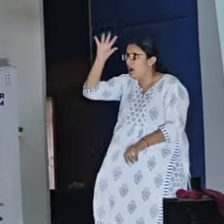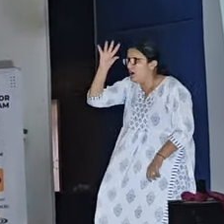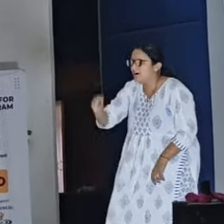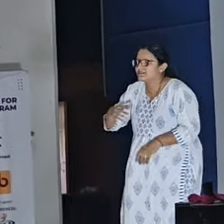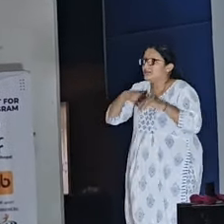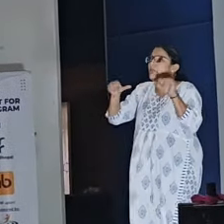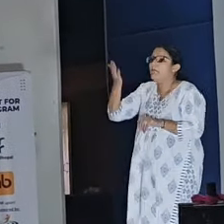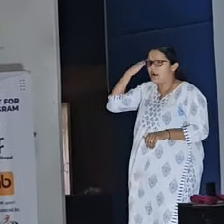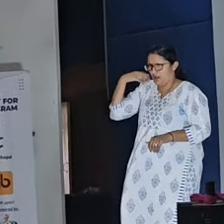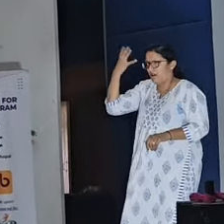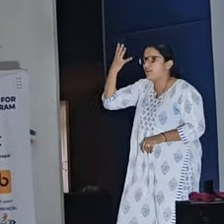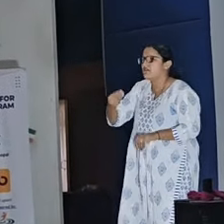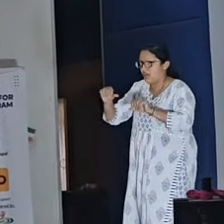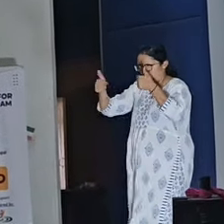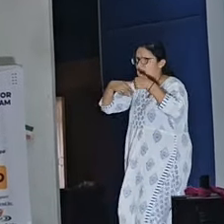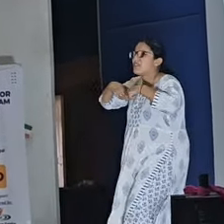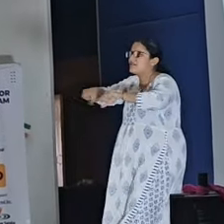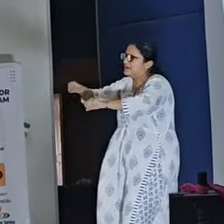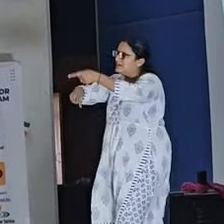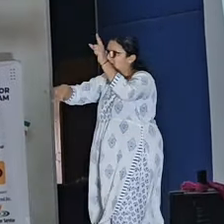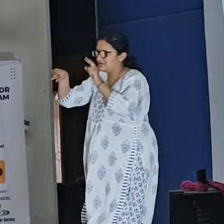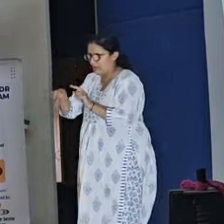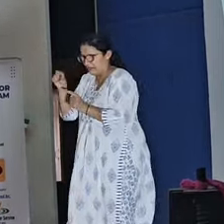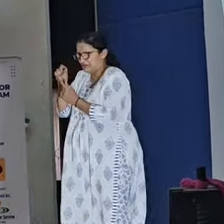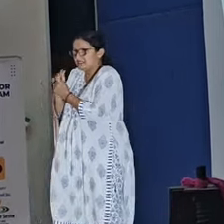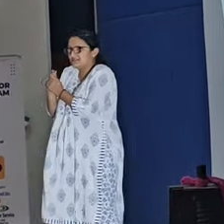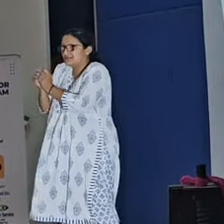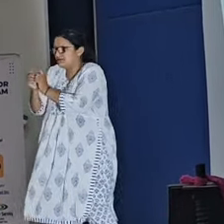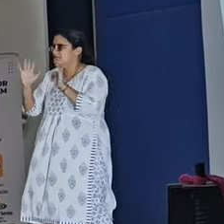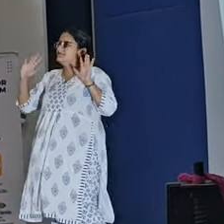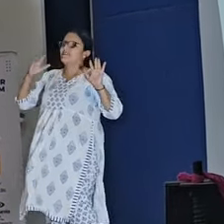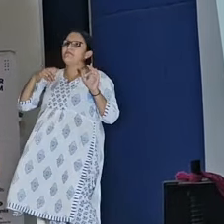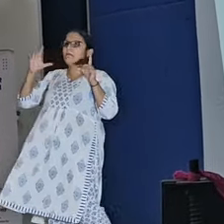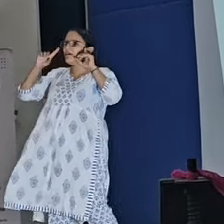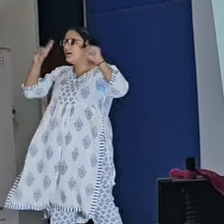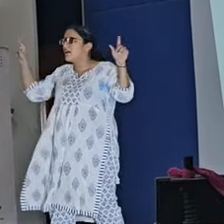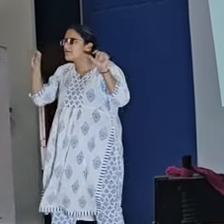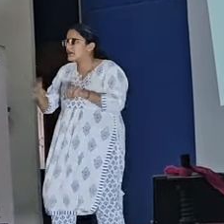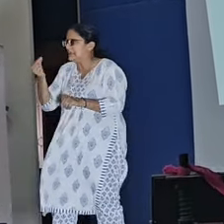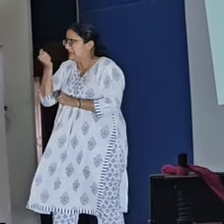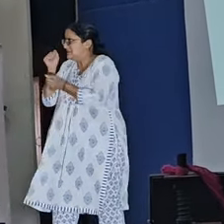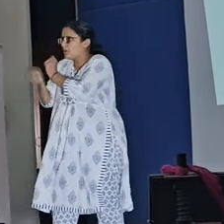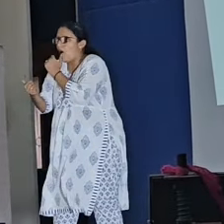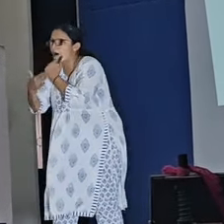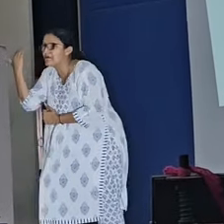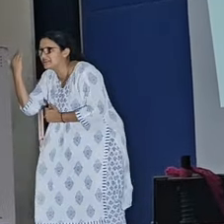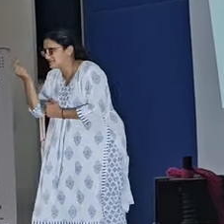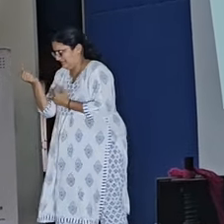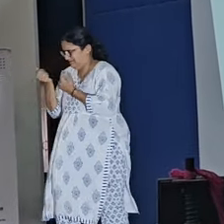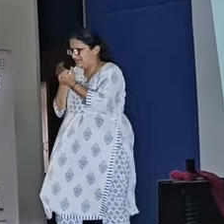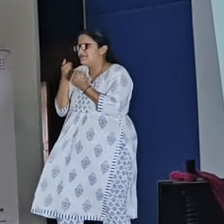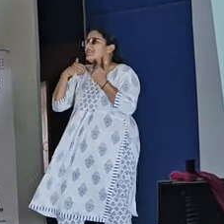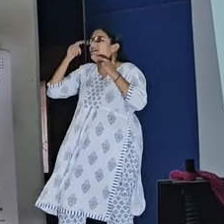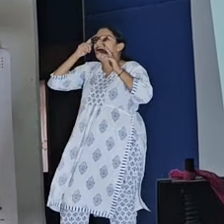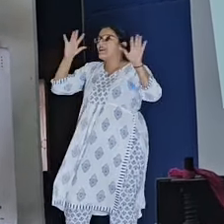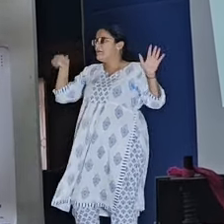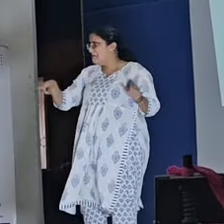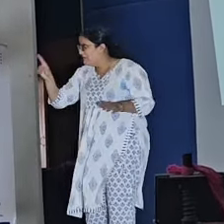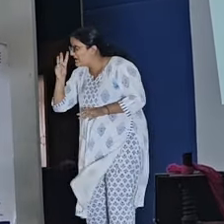मतलब जैसे दिन में मैं गाड़ी चला सकती हूँ, बट रात में मैं गाड़ी चलाने में बहुत डरती हूँ, बट अभी मैं ट्राई कर रही हूँ अपने आप को चेंज करने के लिए, अपने आप को मोटिवेट करती